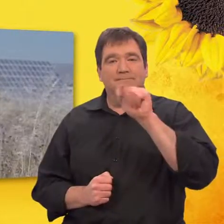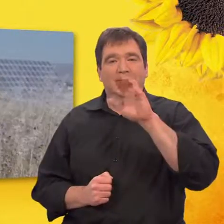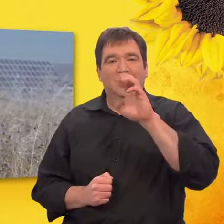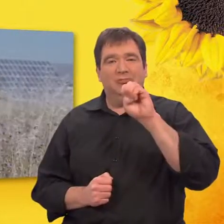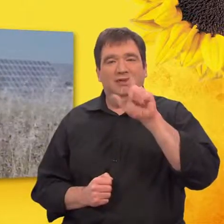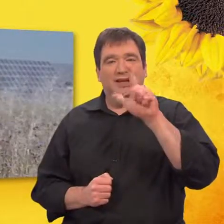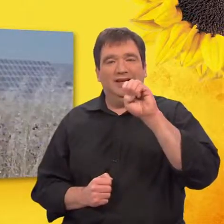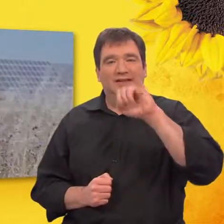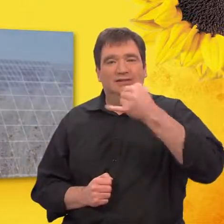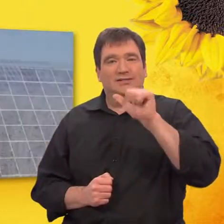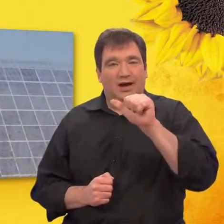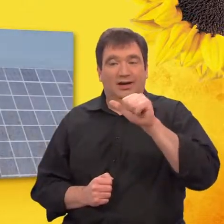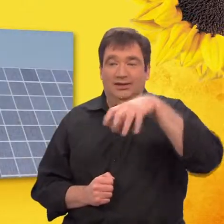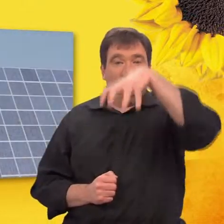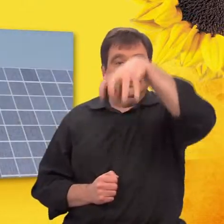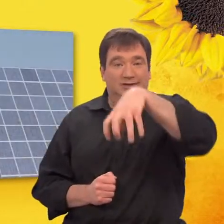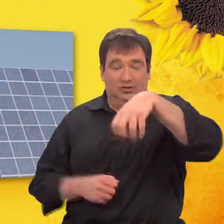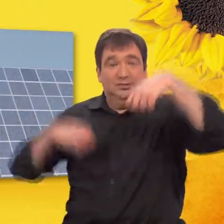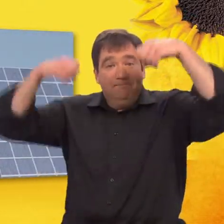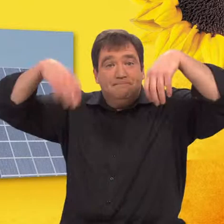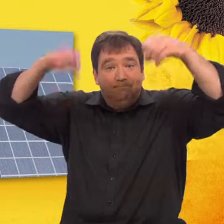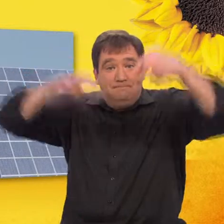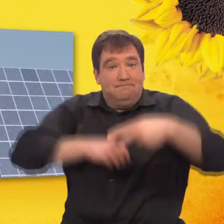Minute by minute, at Amerileja power station,